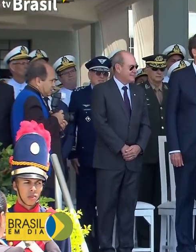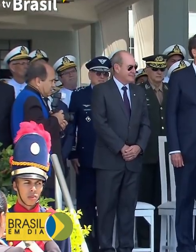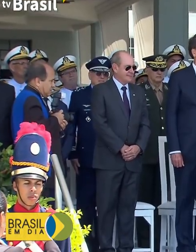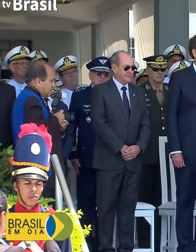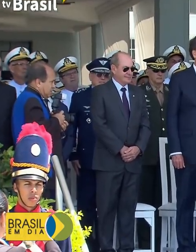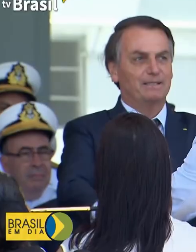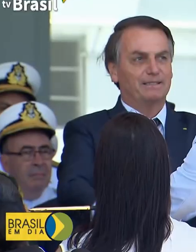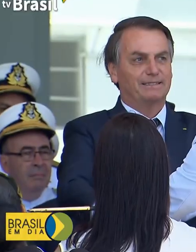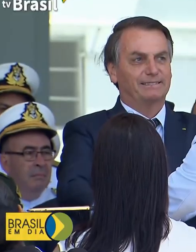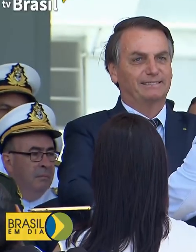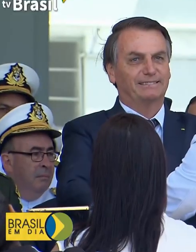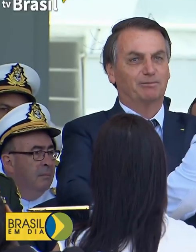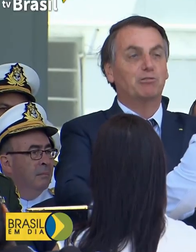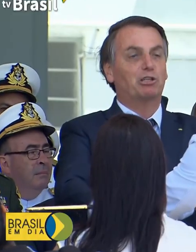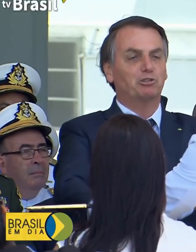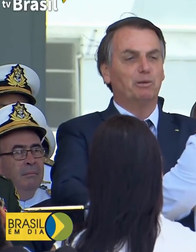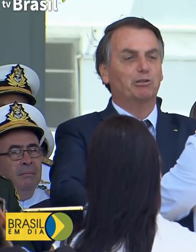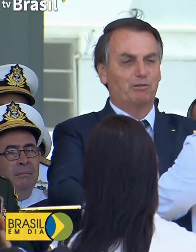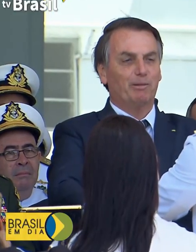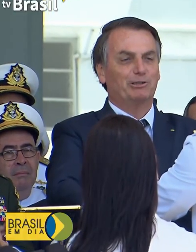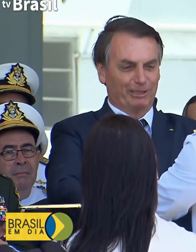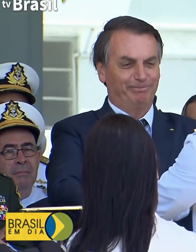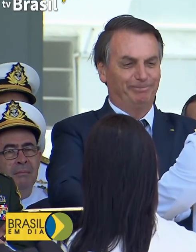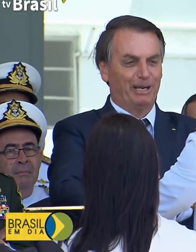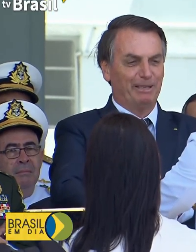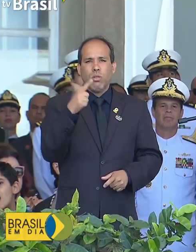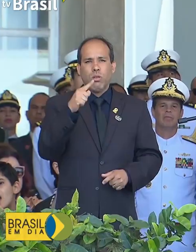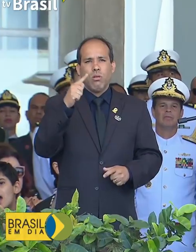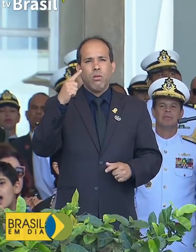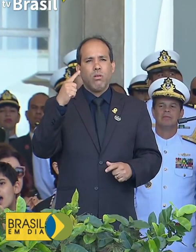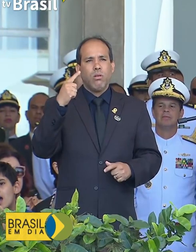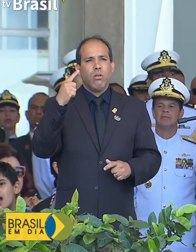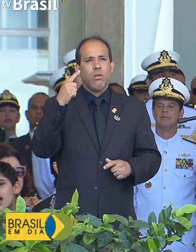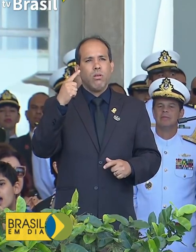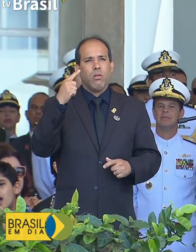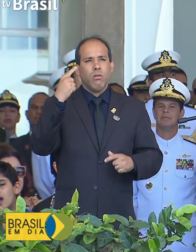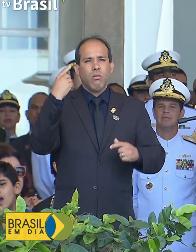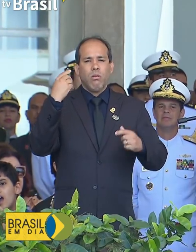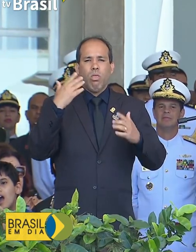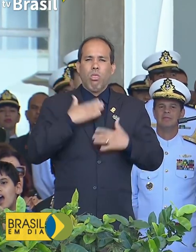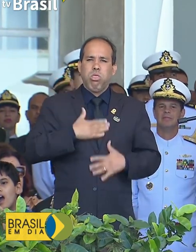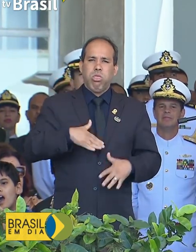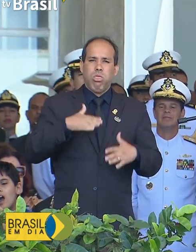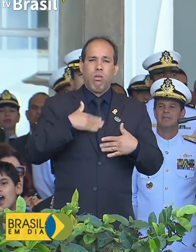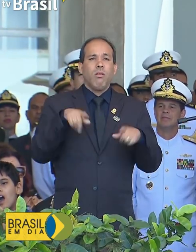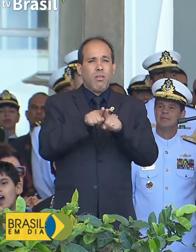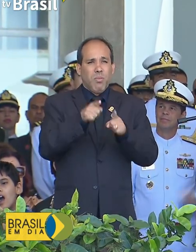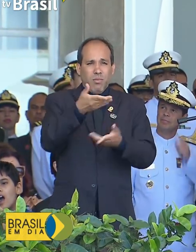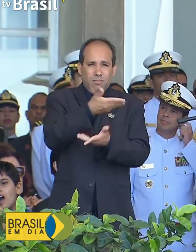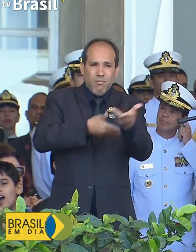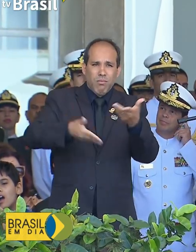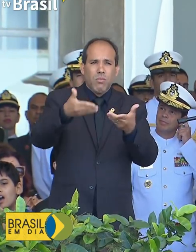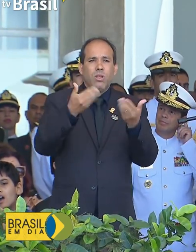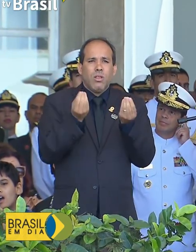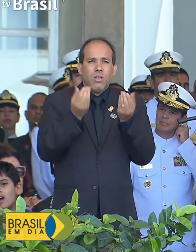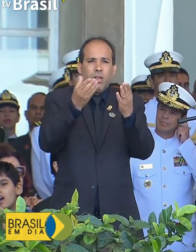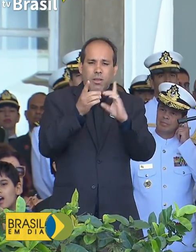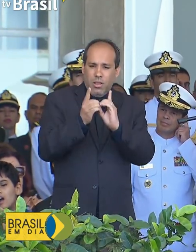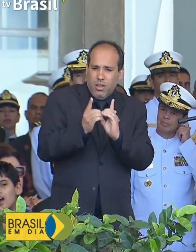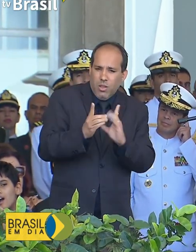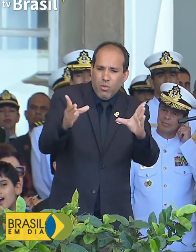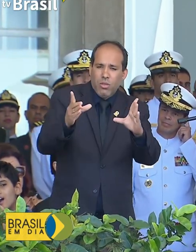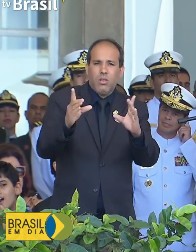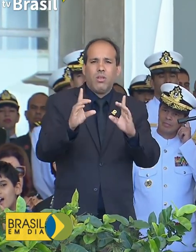turma foi condecorado pelo presidente da República, Jair Bolsonaro, que durante o discurso ressaltou a importância dos formandos